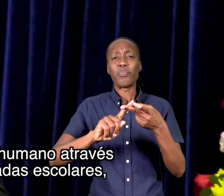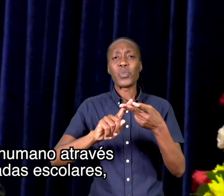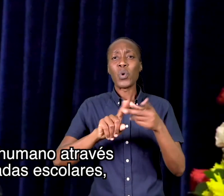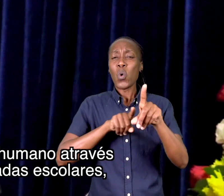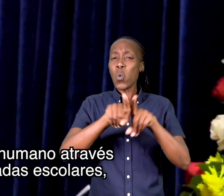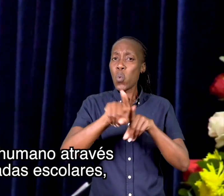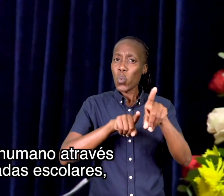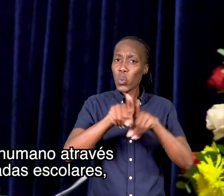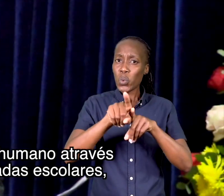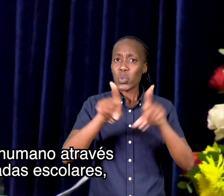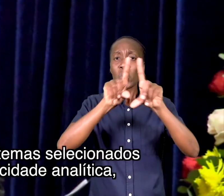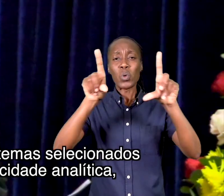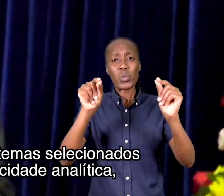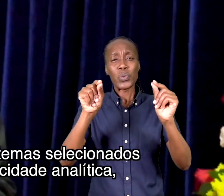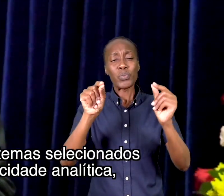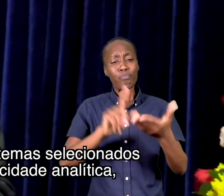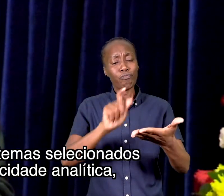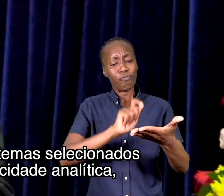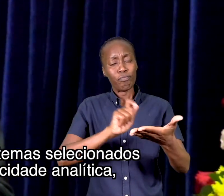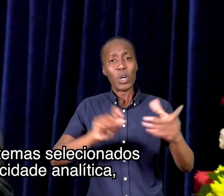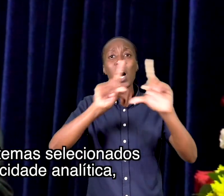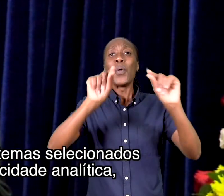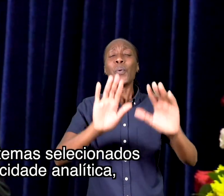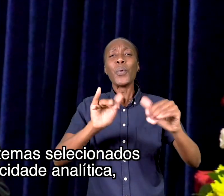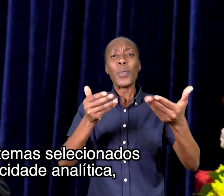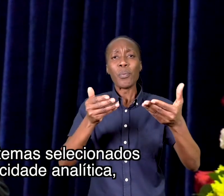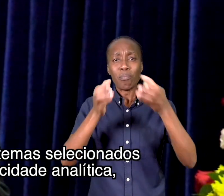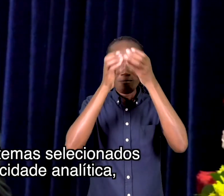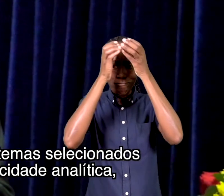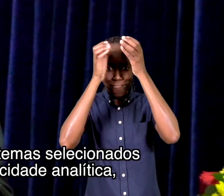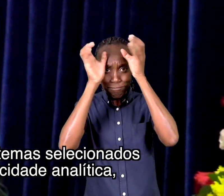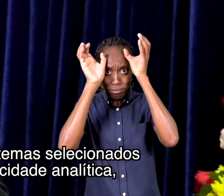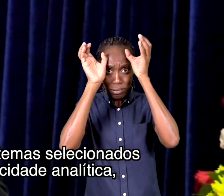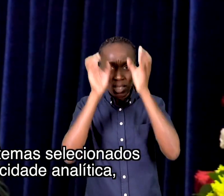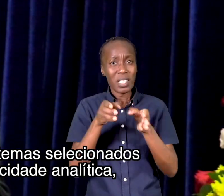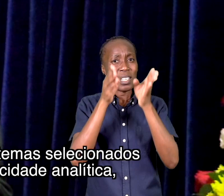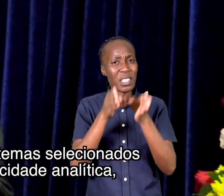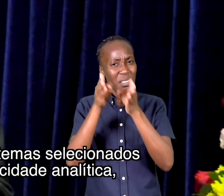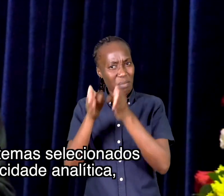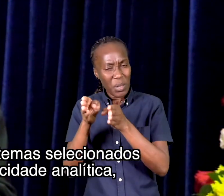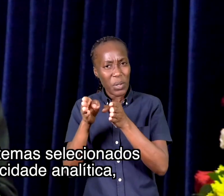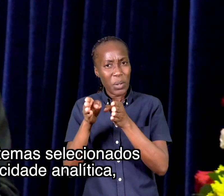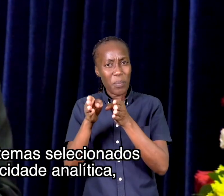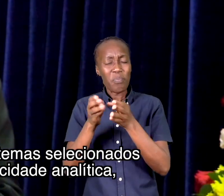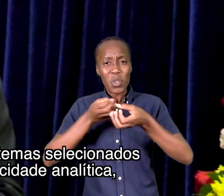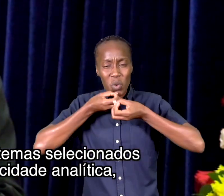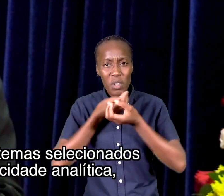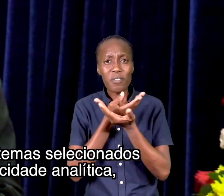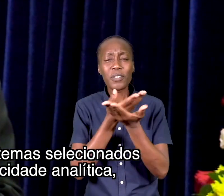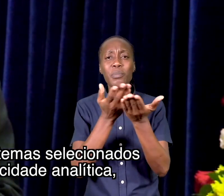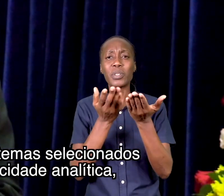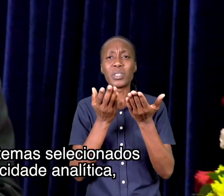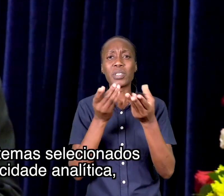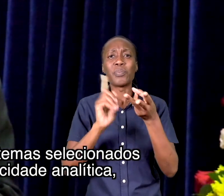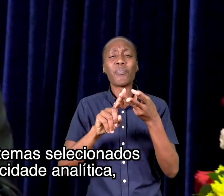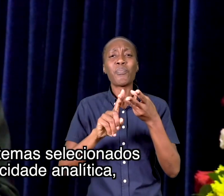de Olimpíadas escolares, concursos de redação sobre temas selecionados que